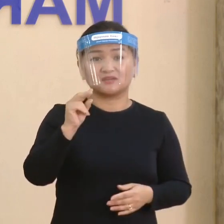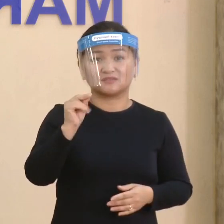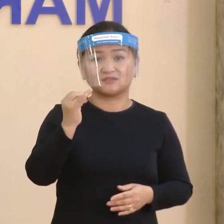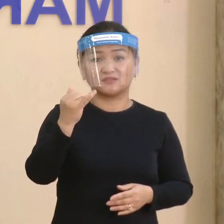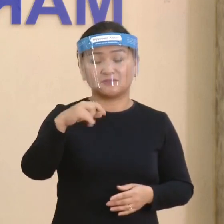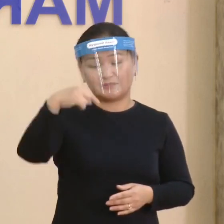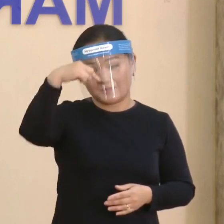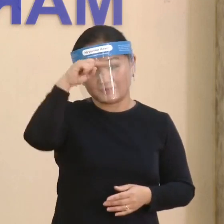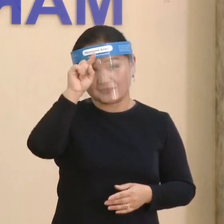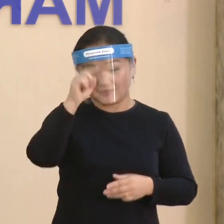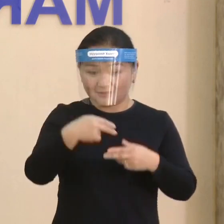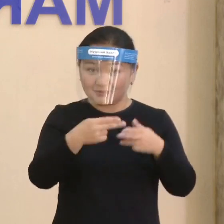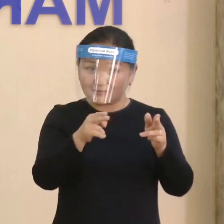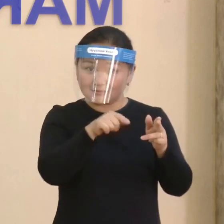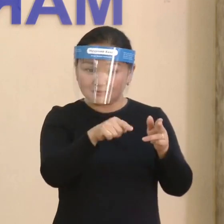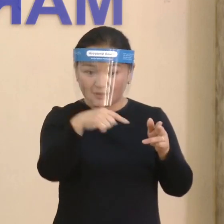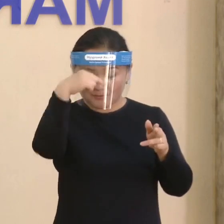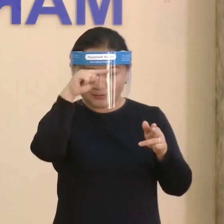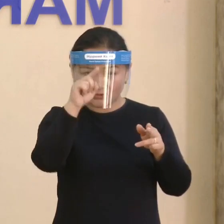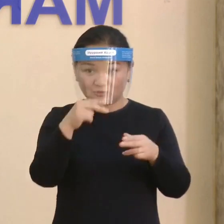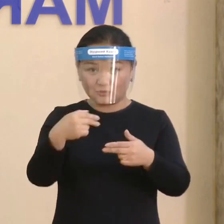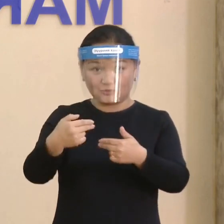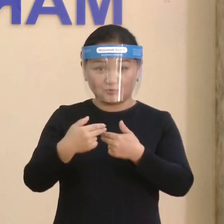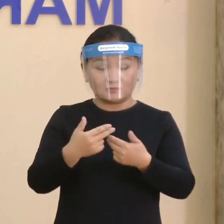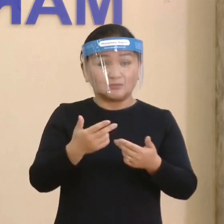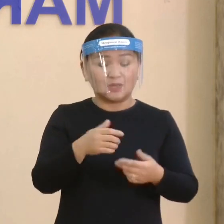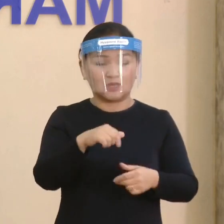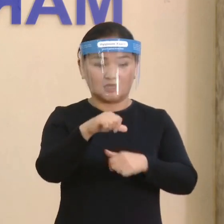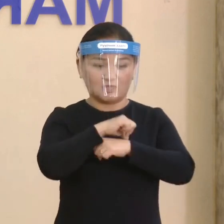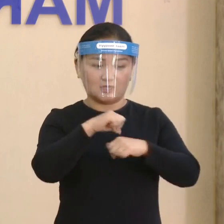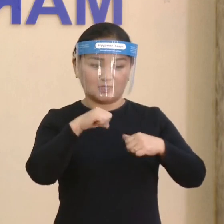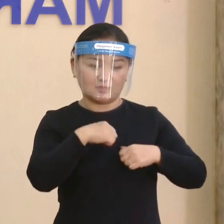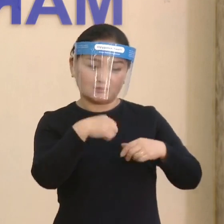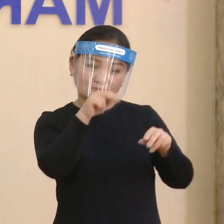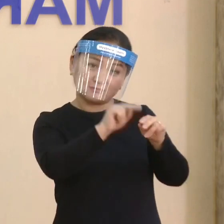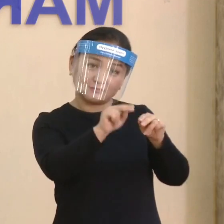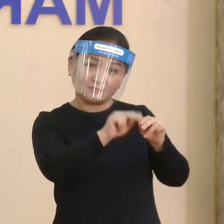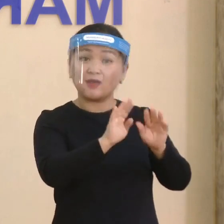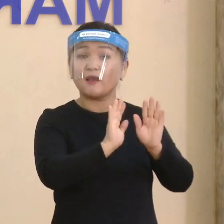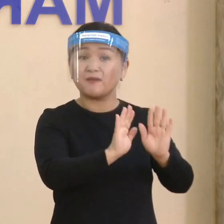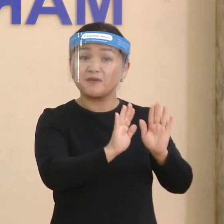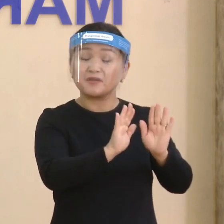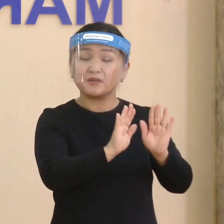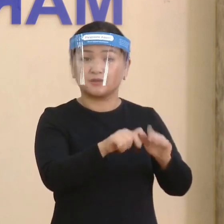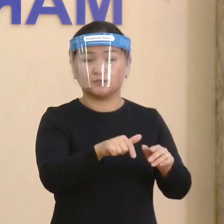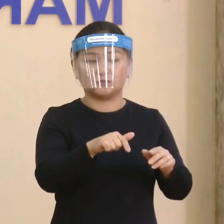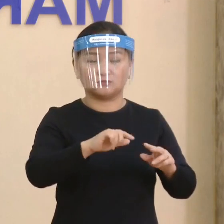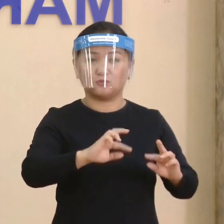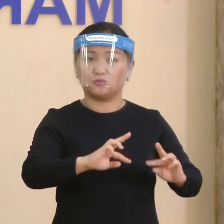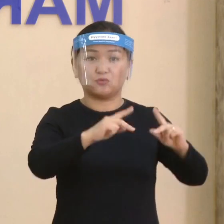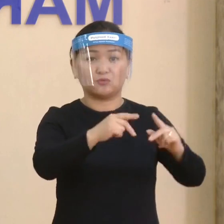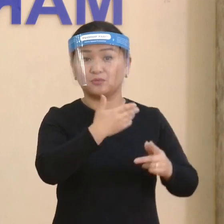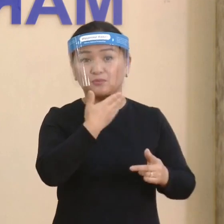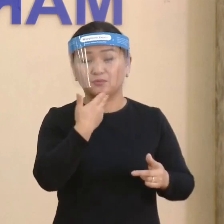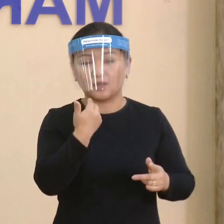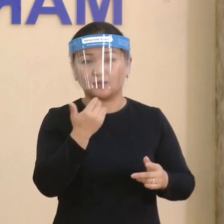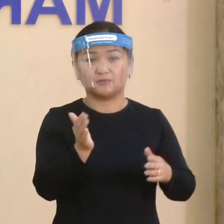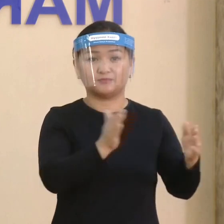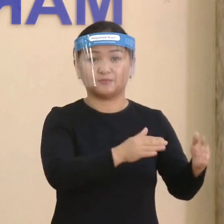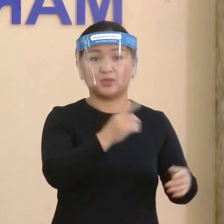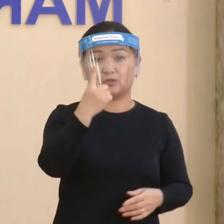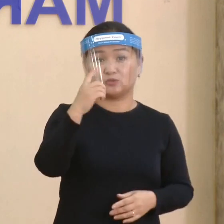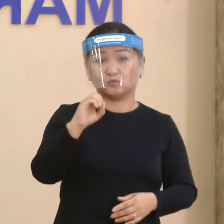тэмчилгээний тасгуудаар эмчилгэж байгаа иргэдтэй бол хандалтаа хийсэн хэвээрээ байгаа. За энд бол өөрчлөлт бол ороогүй. Түргэн